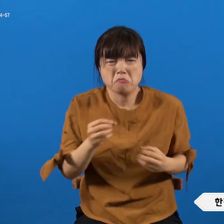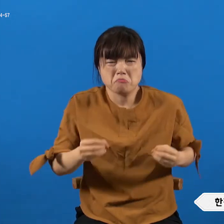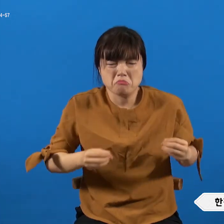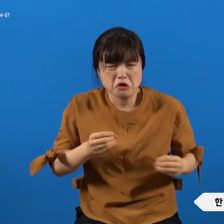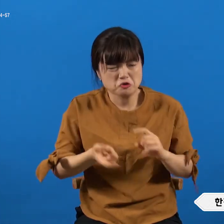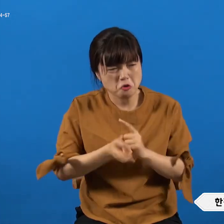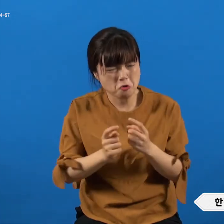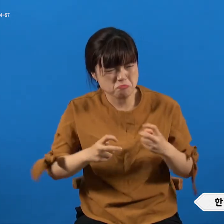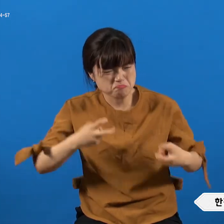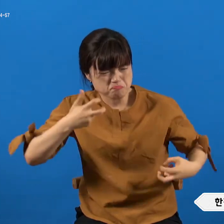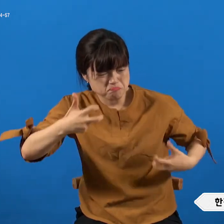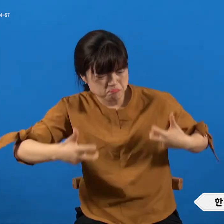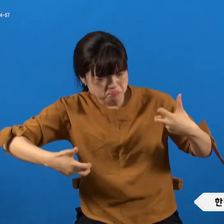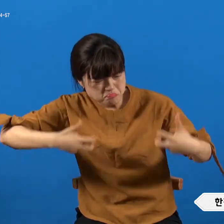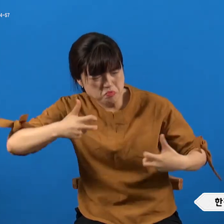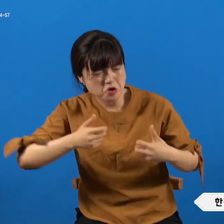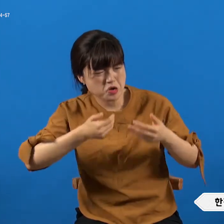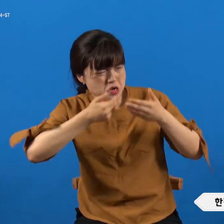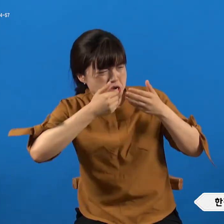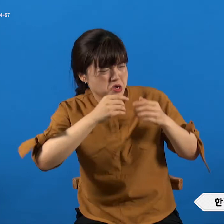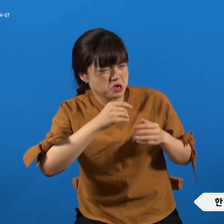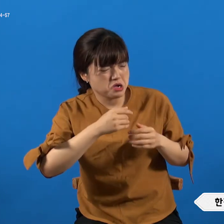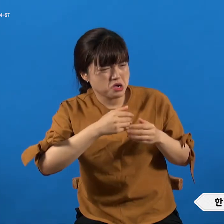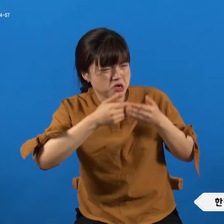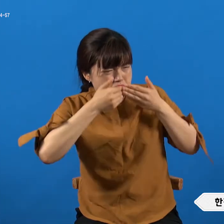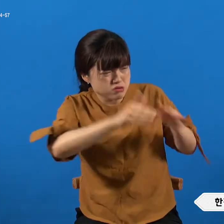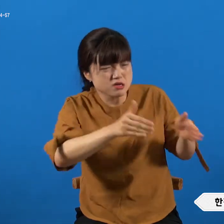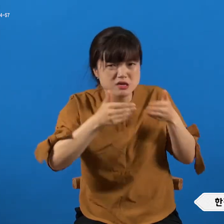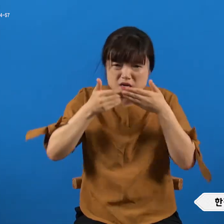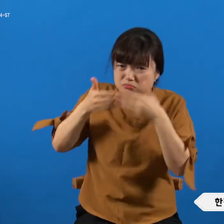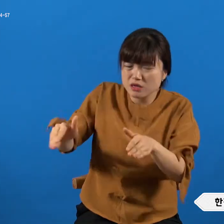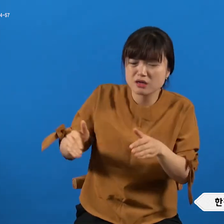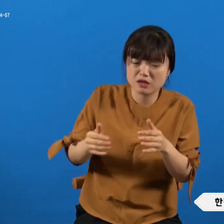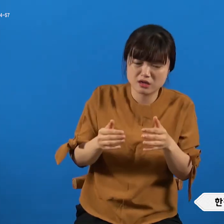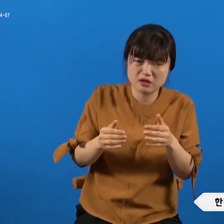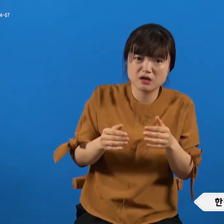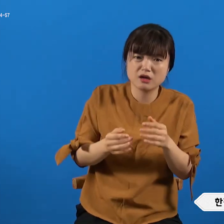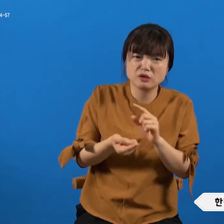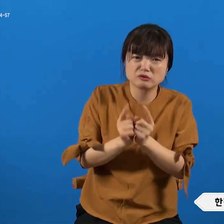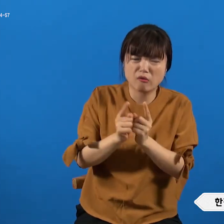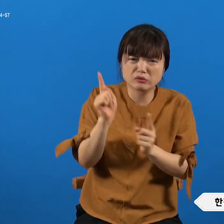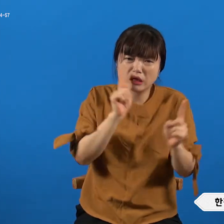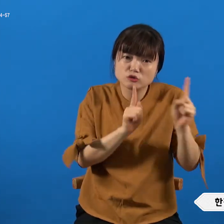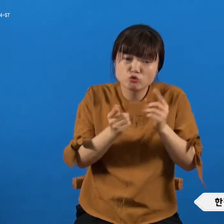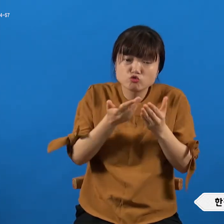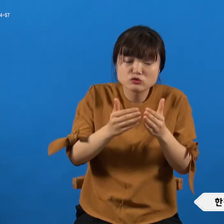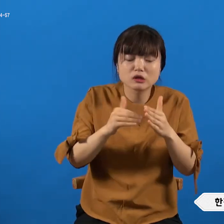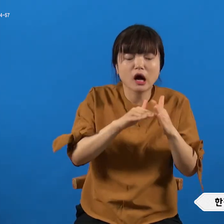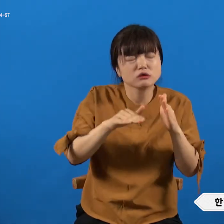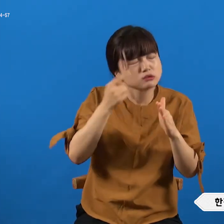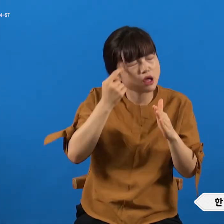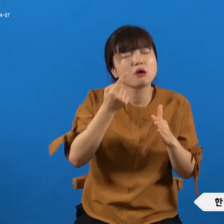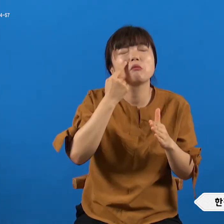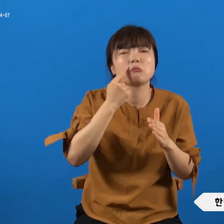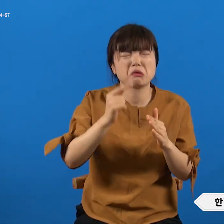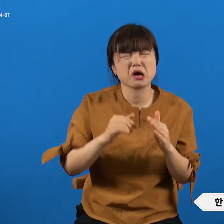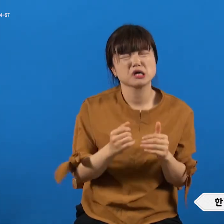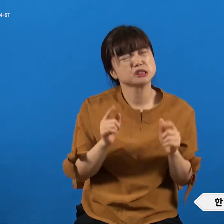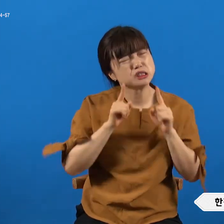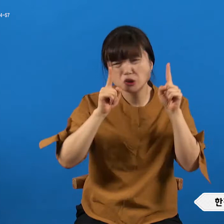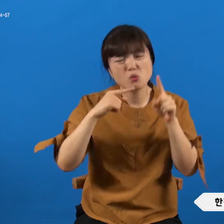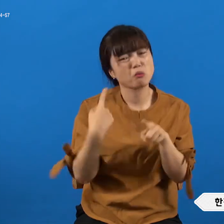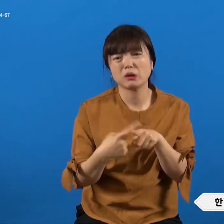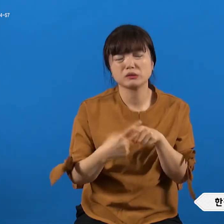서로 노려보고 폭언을 퍼붓고 하면서 사는 가정을 한번 상상을 해보십시오. 그 지옥 아니겠습니까?